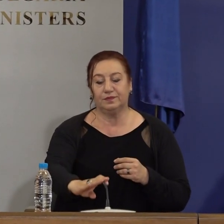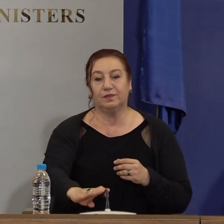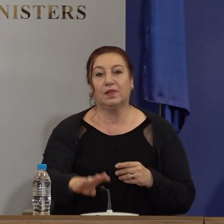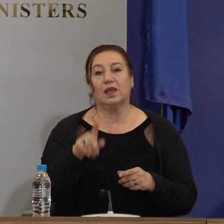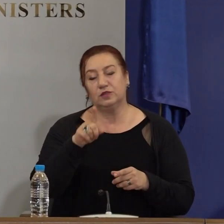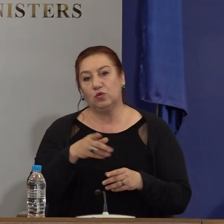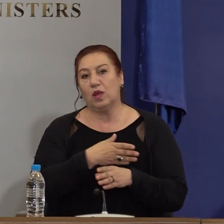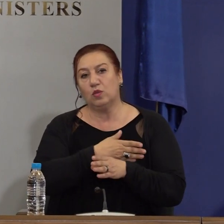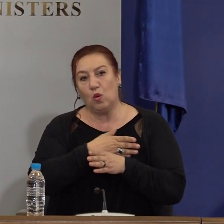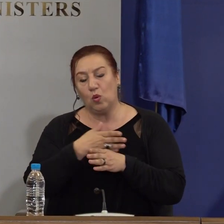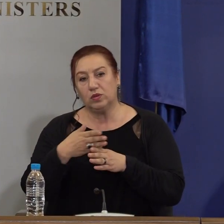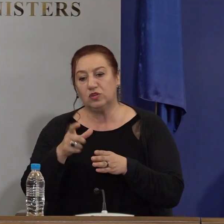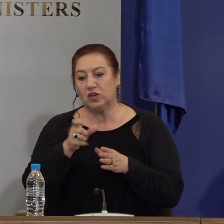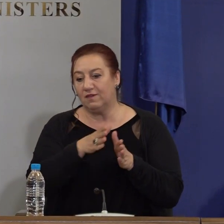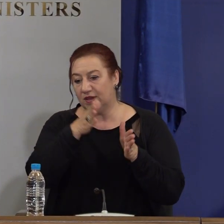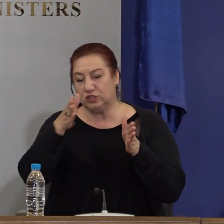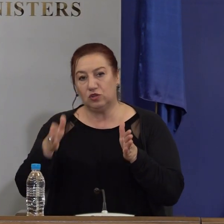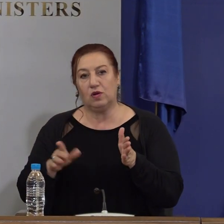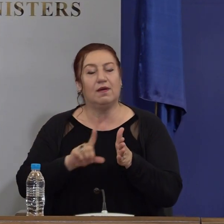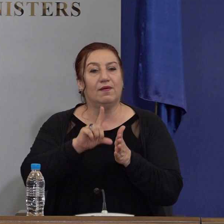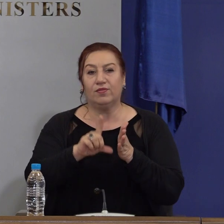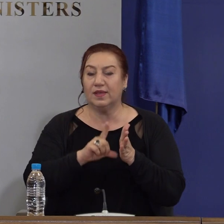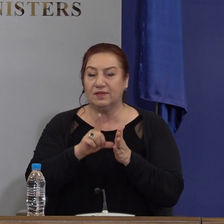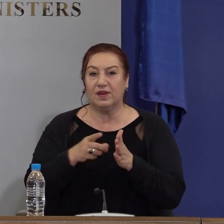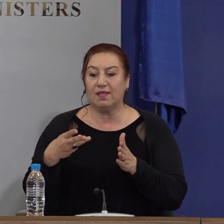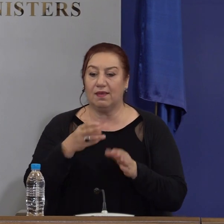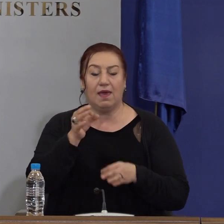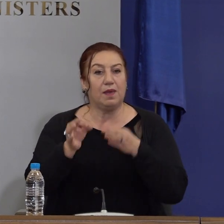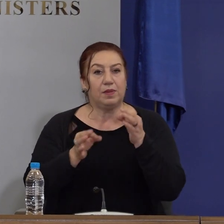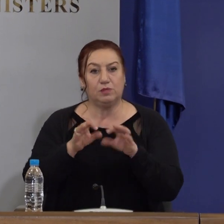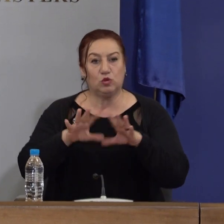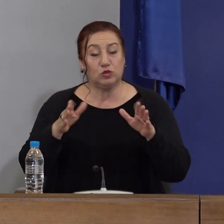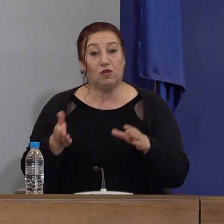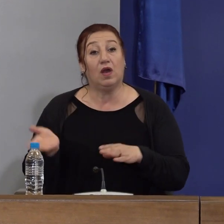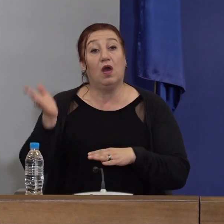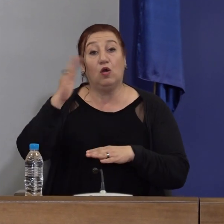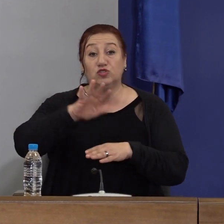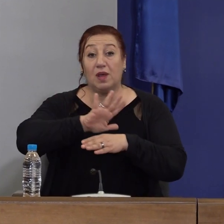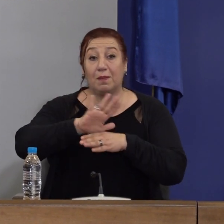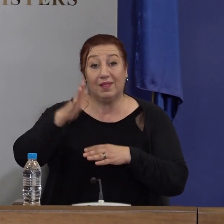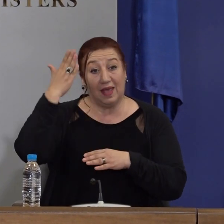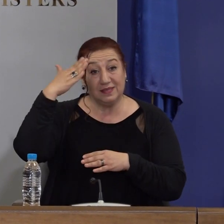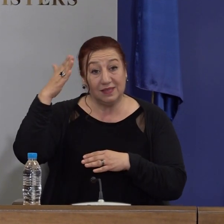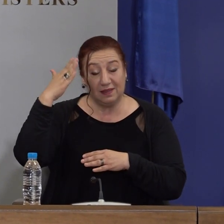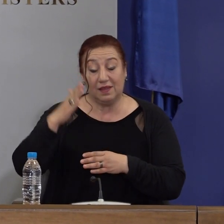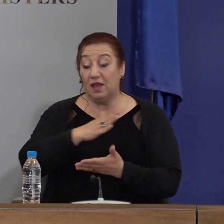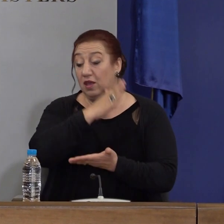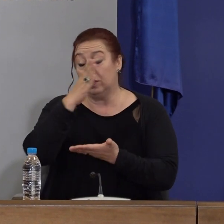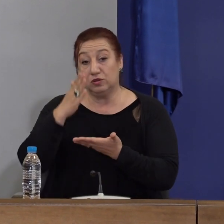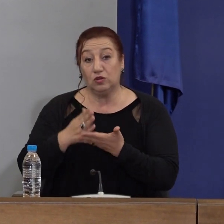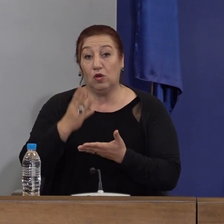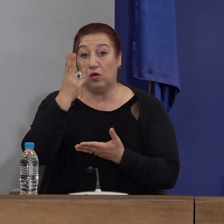удължава срока на извънредната епидемична обстановка с 15 дни до 30